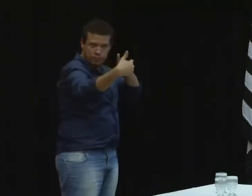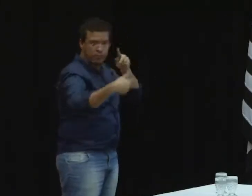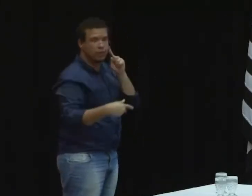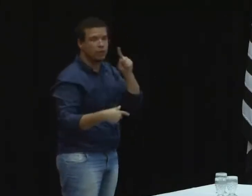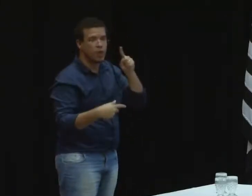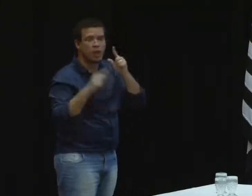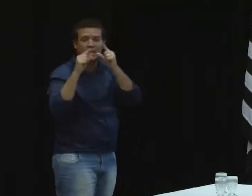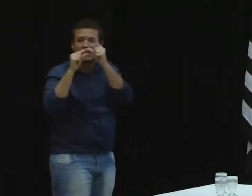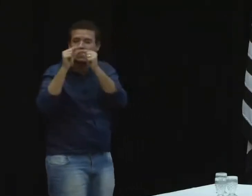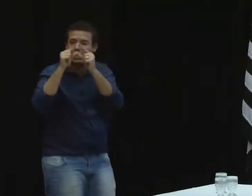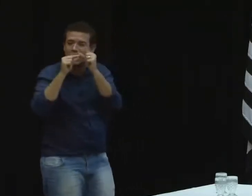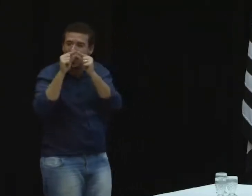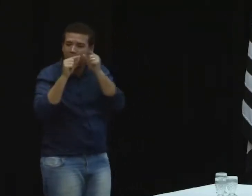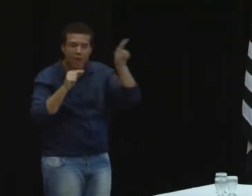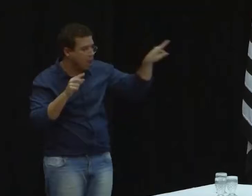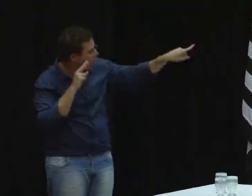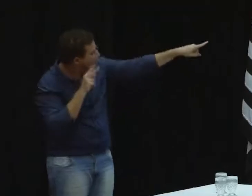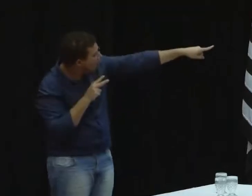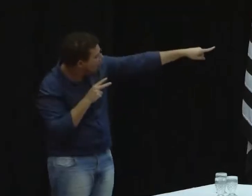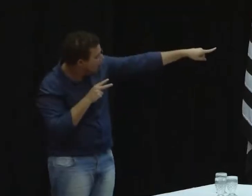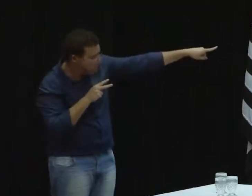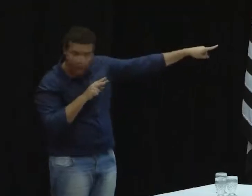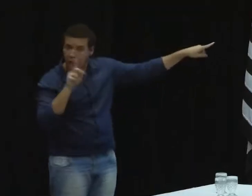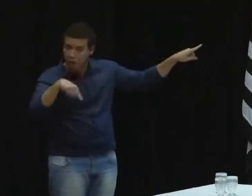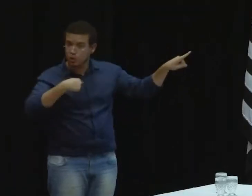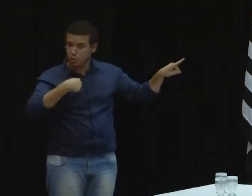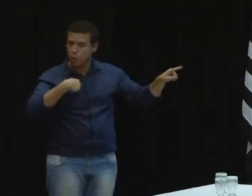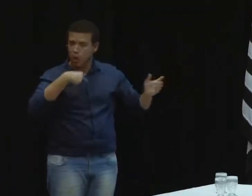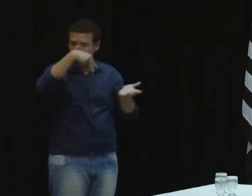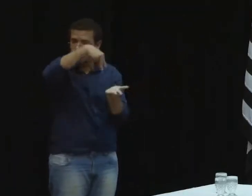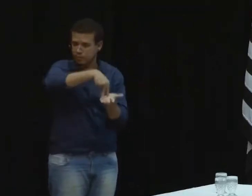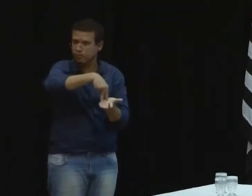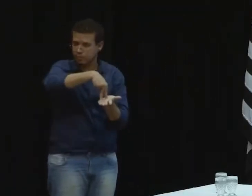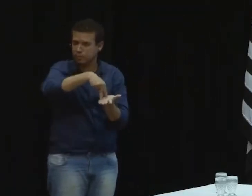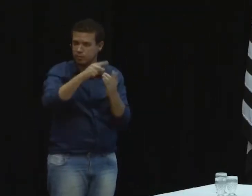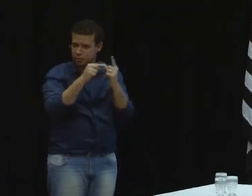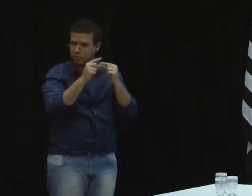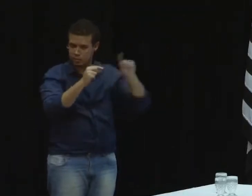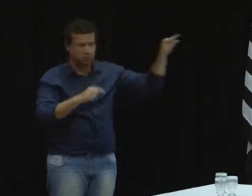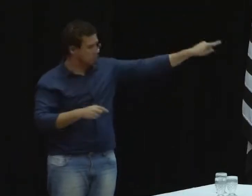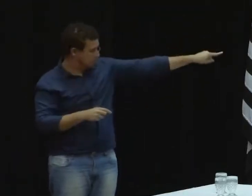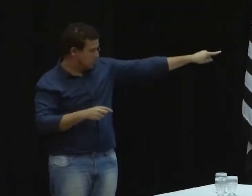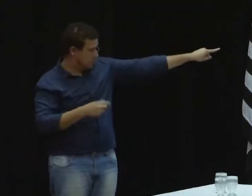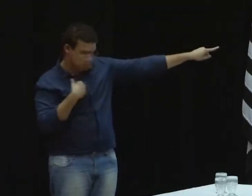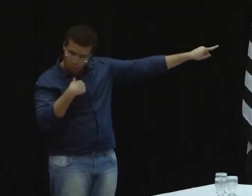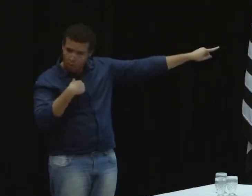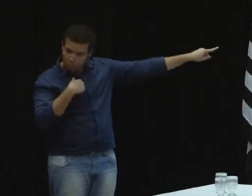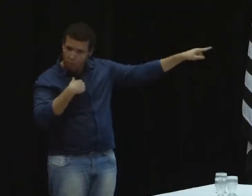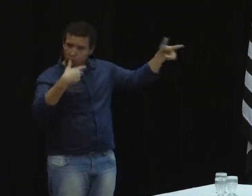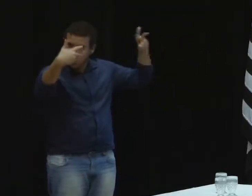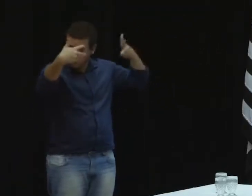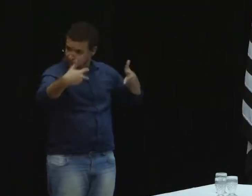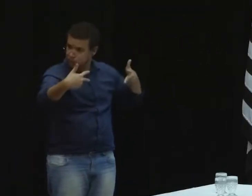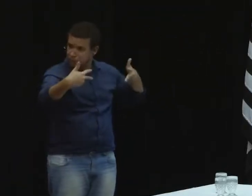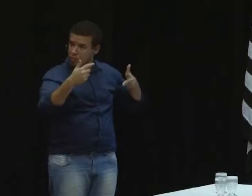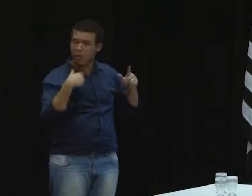a imagem, da frente pegando a imagem para o fundo. Então, ali onde tem uma estrelinha era o local onde eu